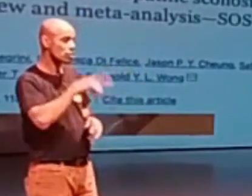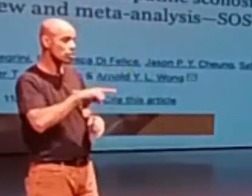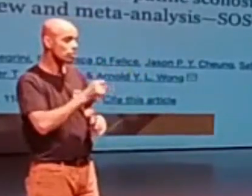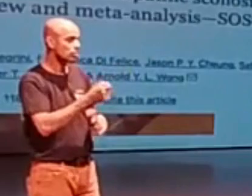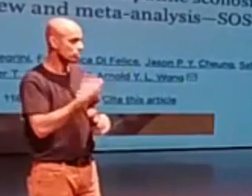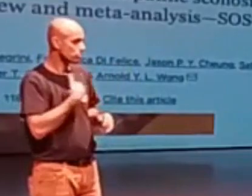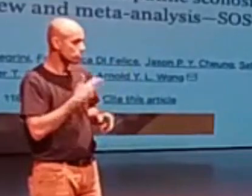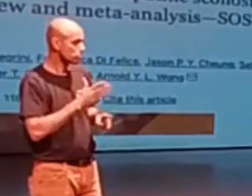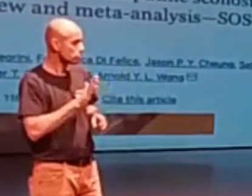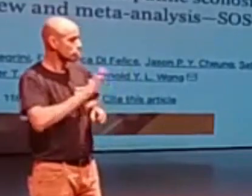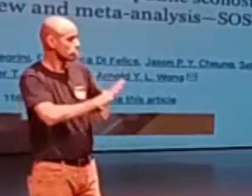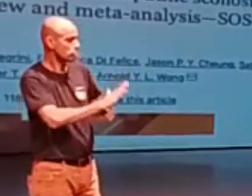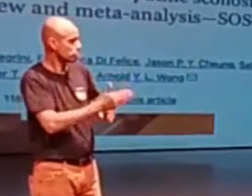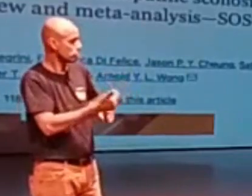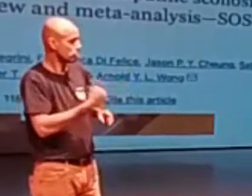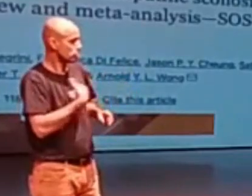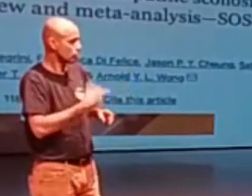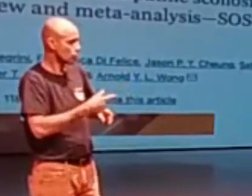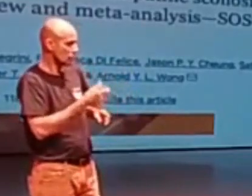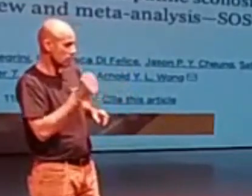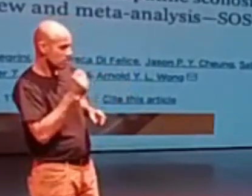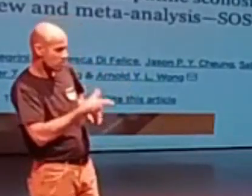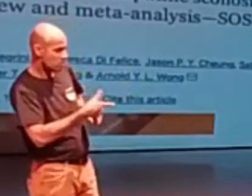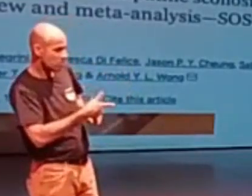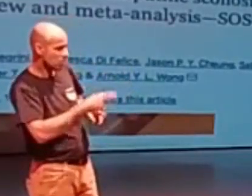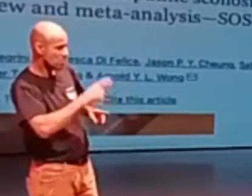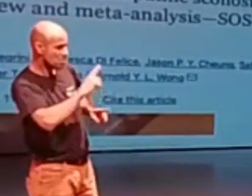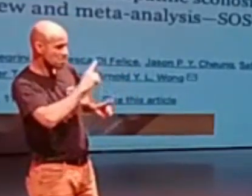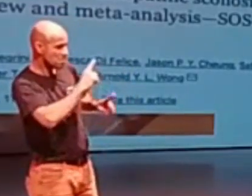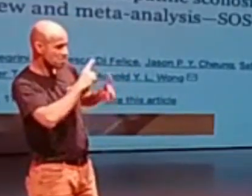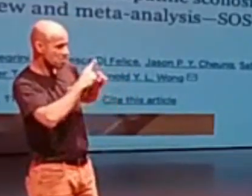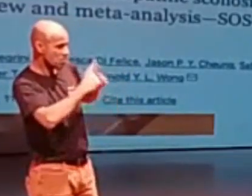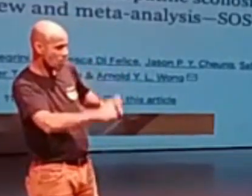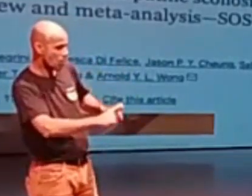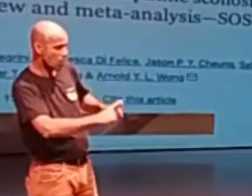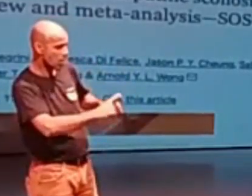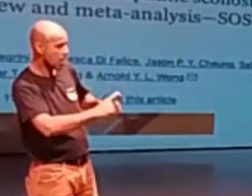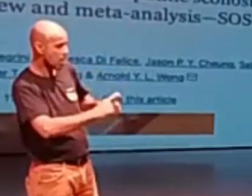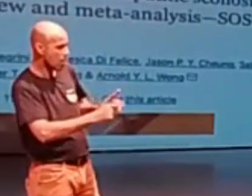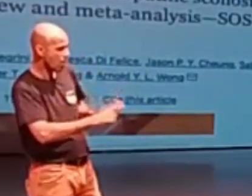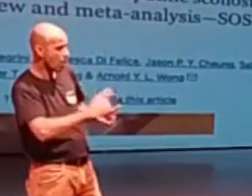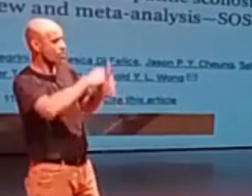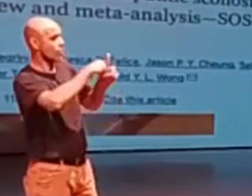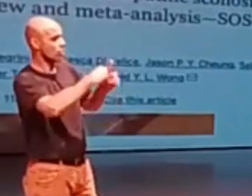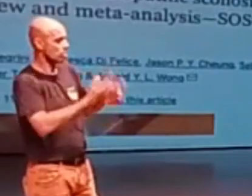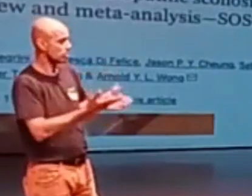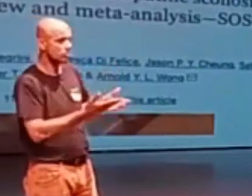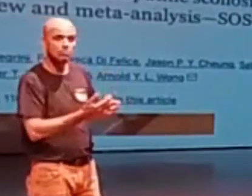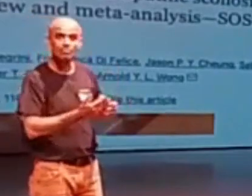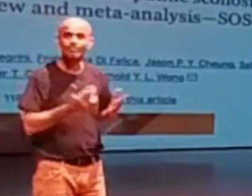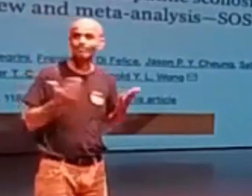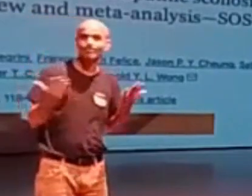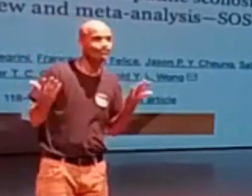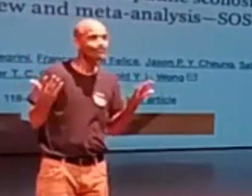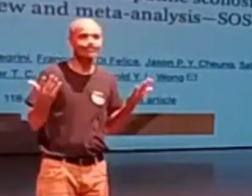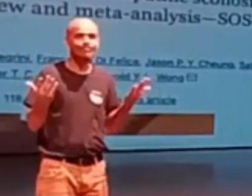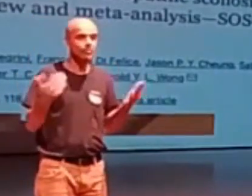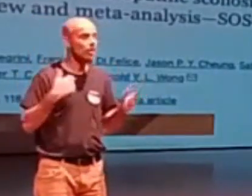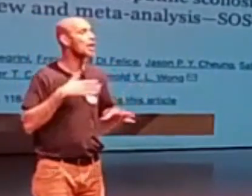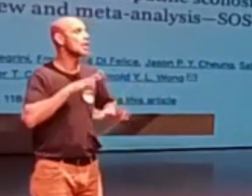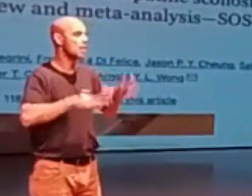ser a favor disso aqui ou contra? Então, assim, calma. Existem vários trabalhos para tudo quanto é lado. Você tem que saber